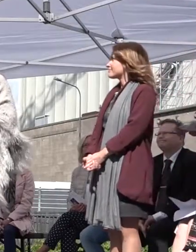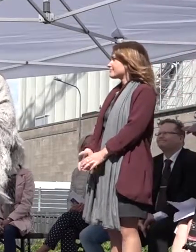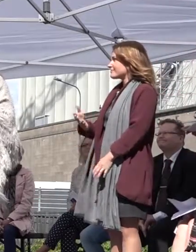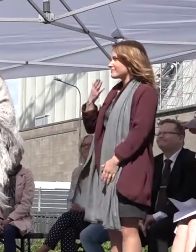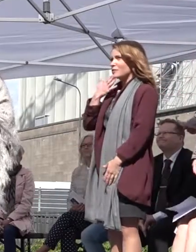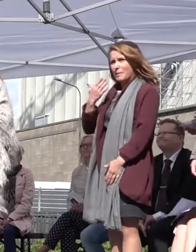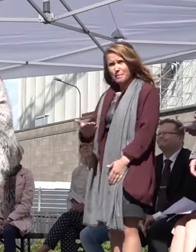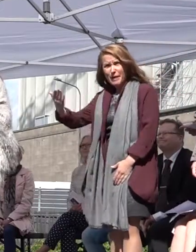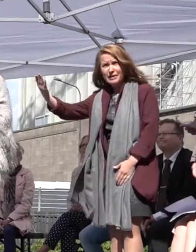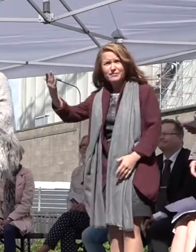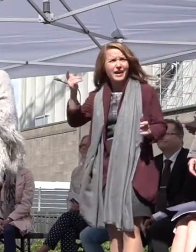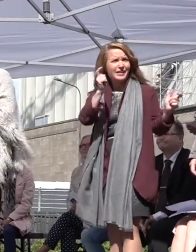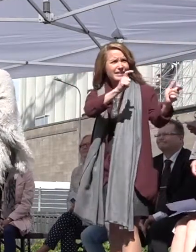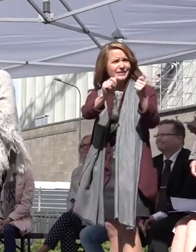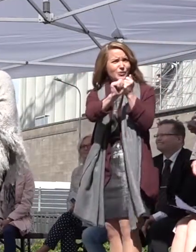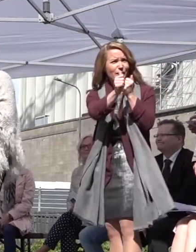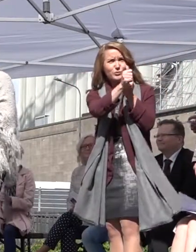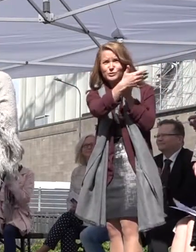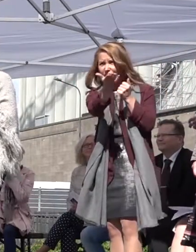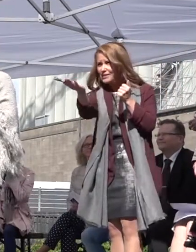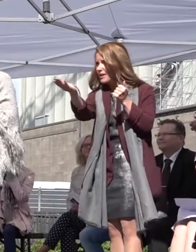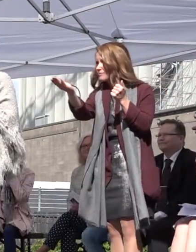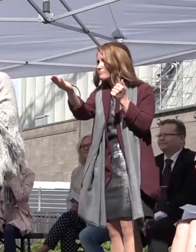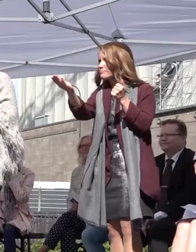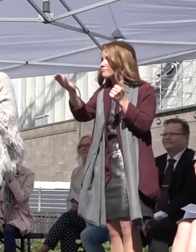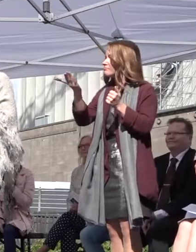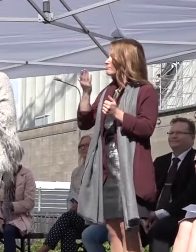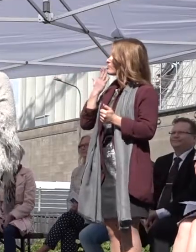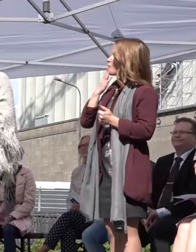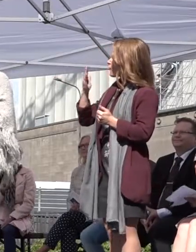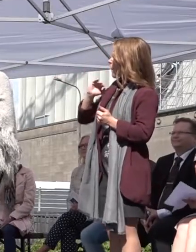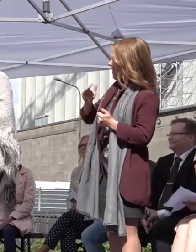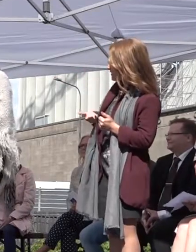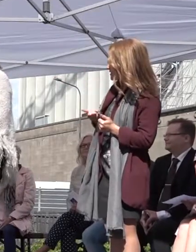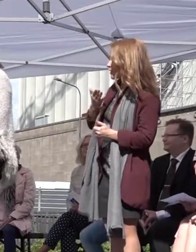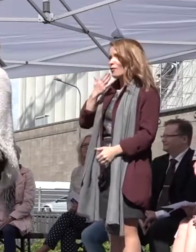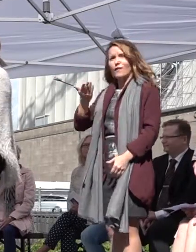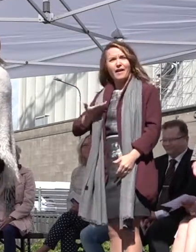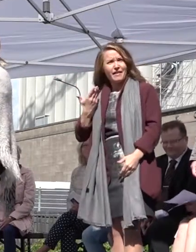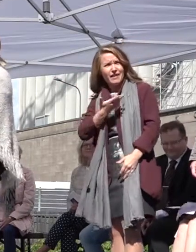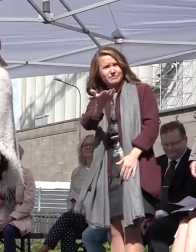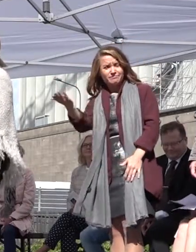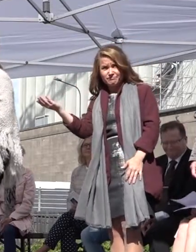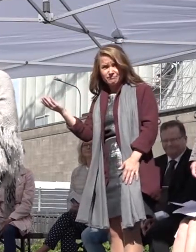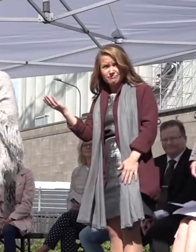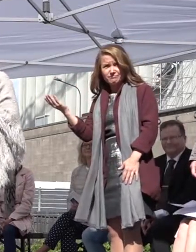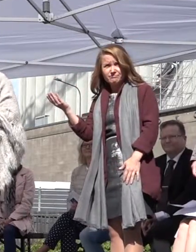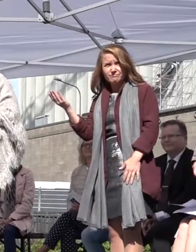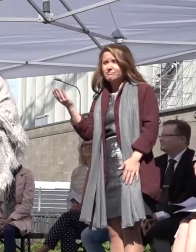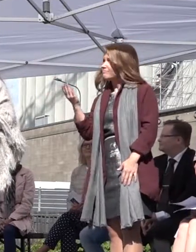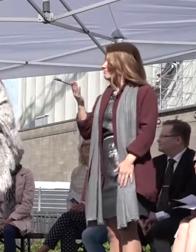Hyvää päivää, järjestöjen edustajat, hyvät naiset ja herrat. Kun herra